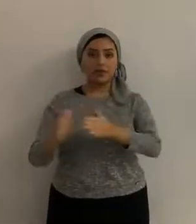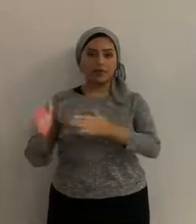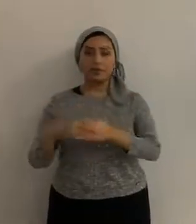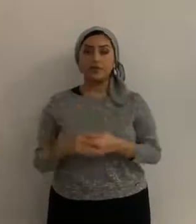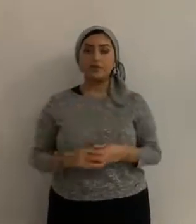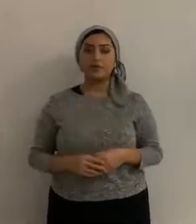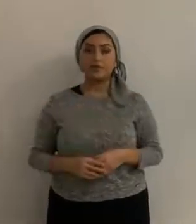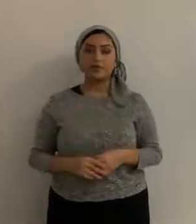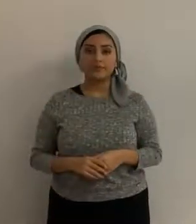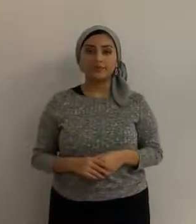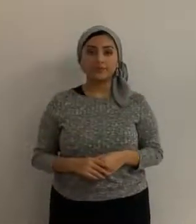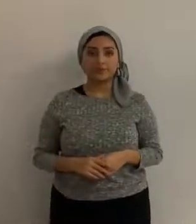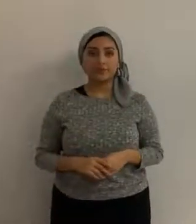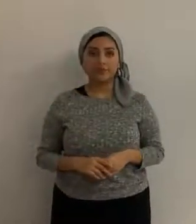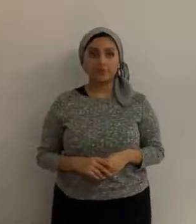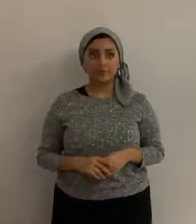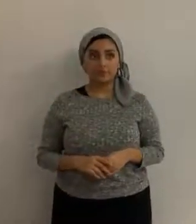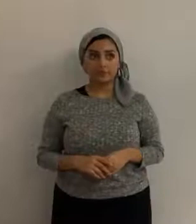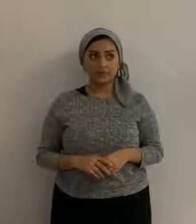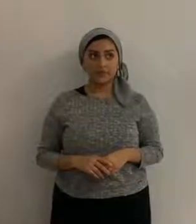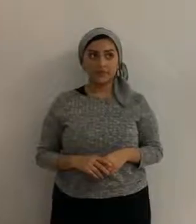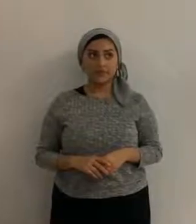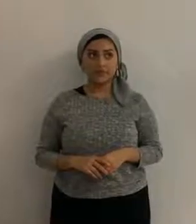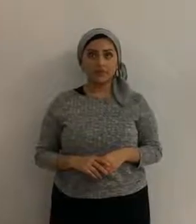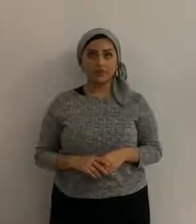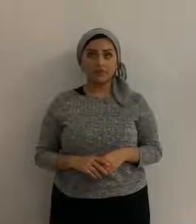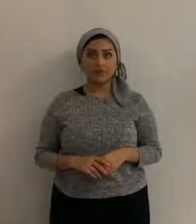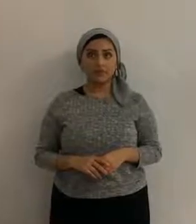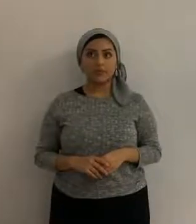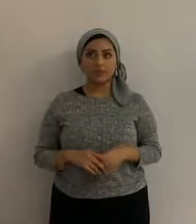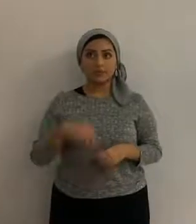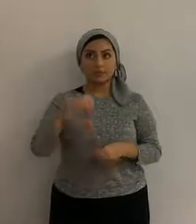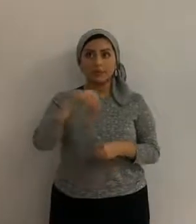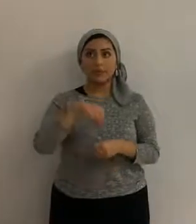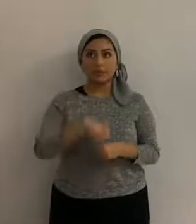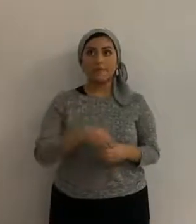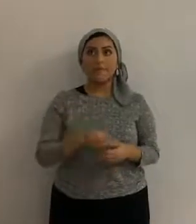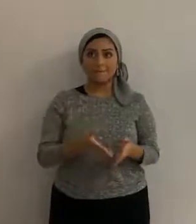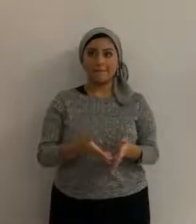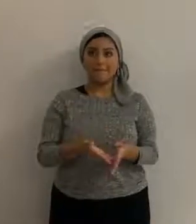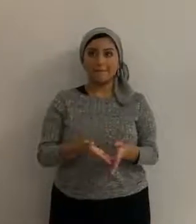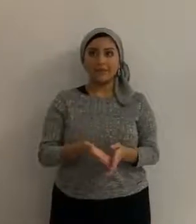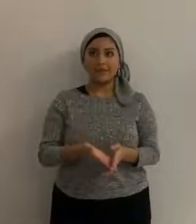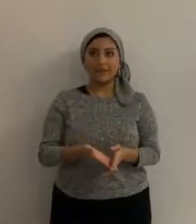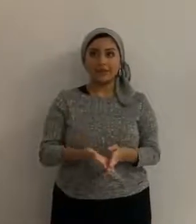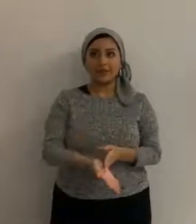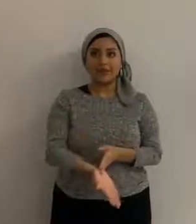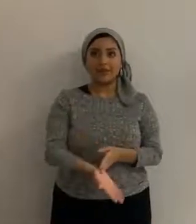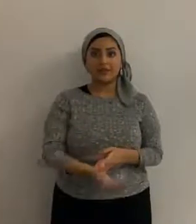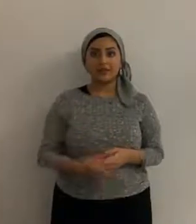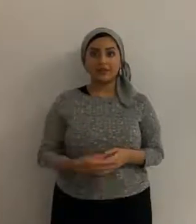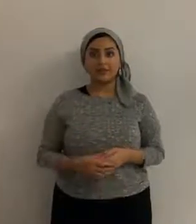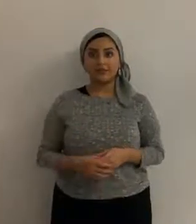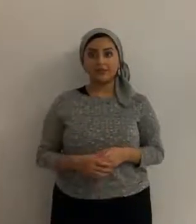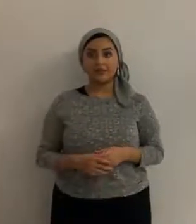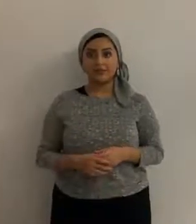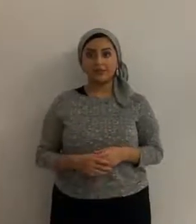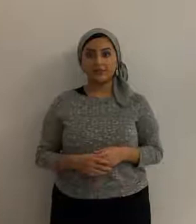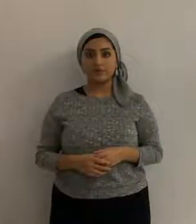Vean entonces aquí, las perforadoras siguen trabajando, el cilindro de concreto, siguen vaciando